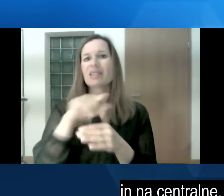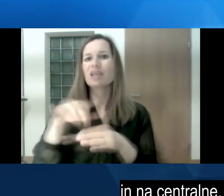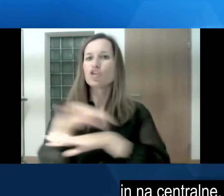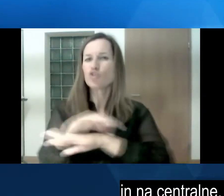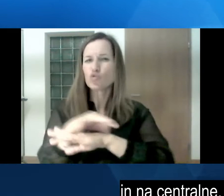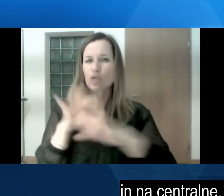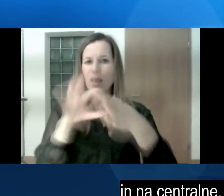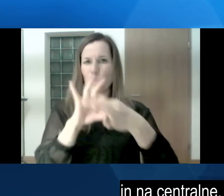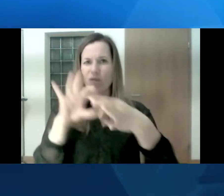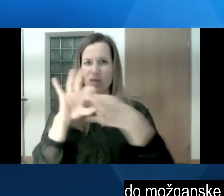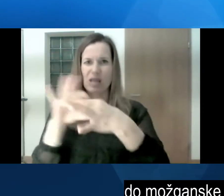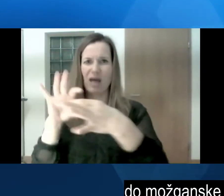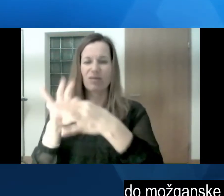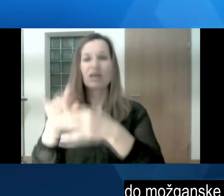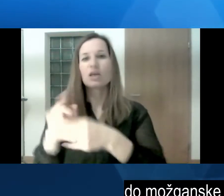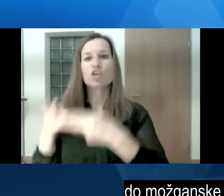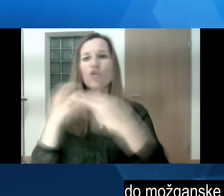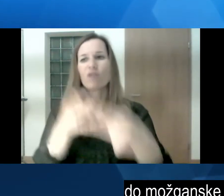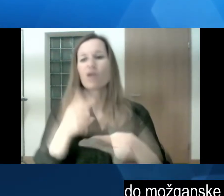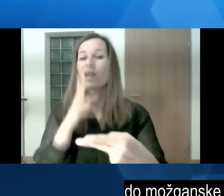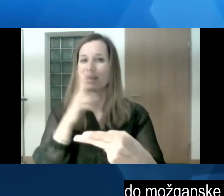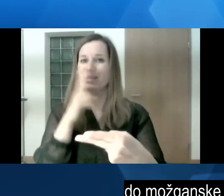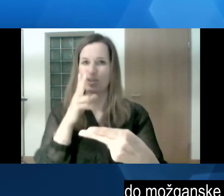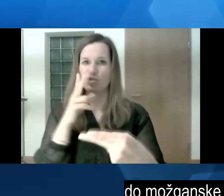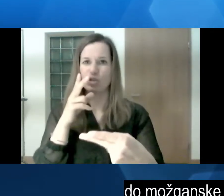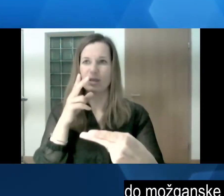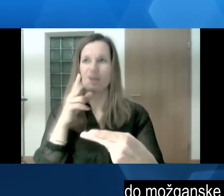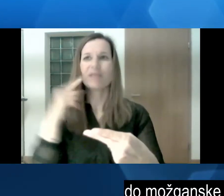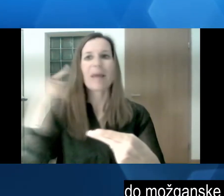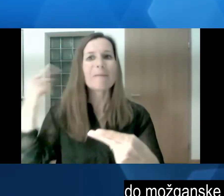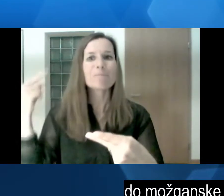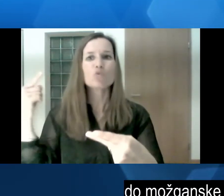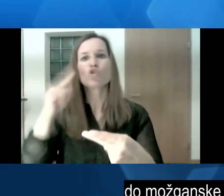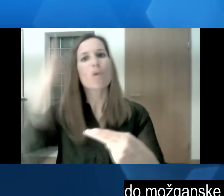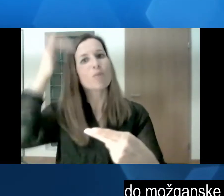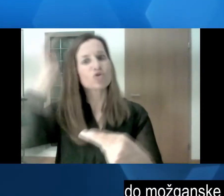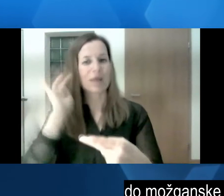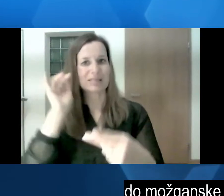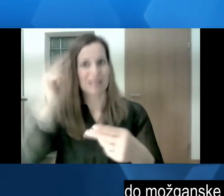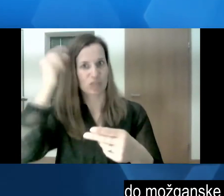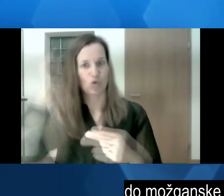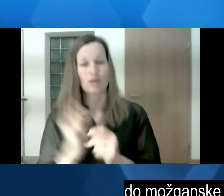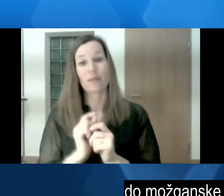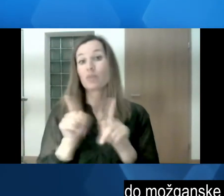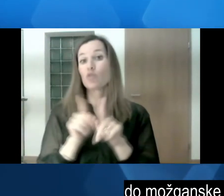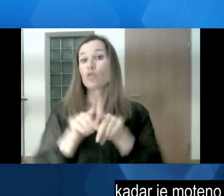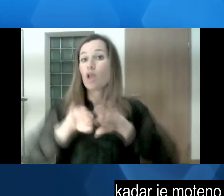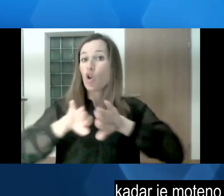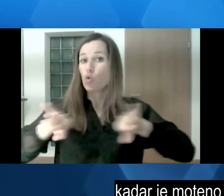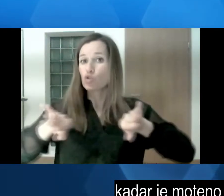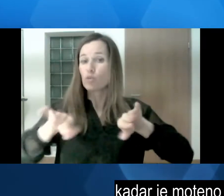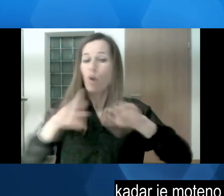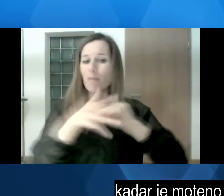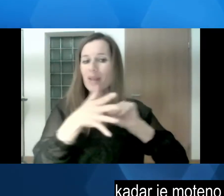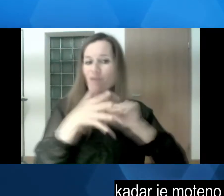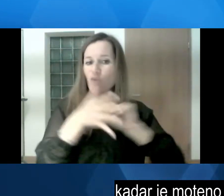dovajajo ta električni impuls do možganske skorje. Prav tako ločimo, se pravi, prevodne okvare, kadar